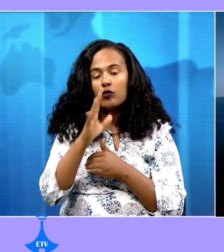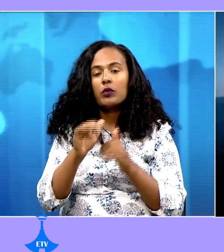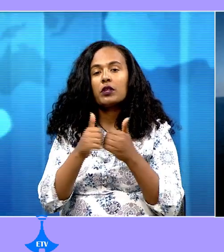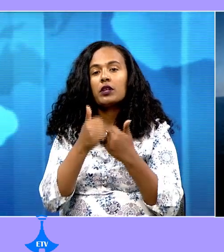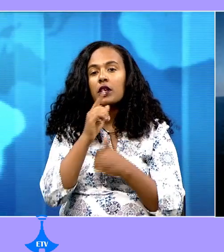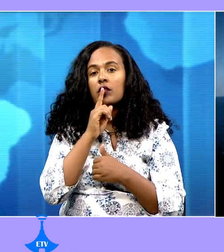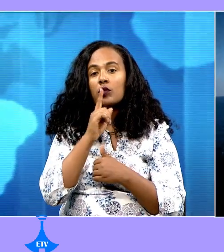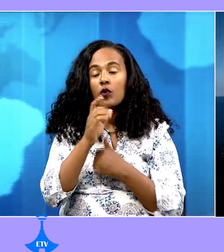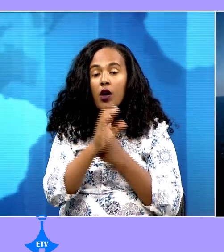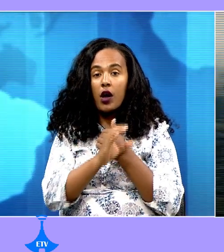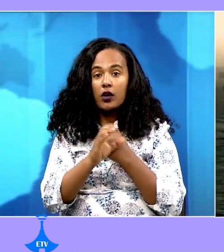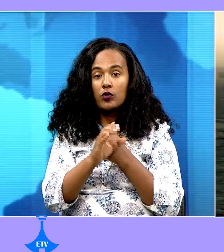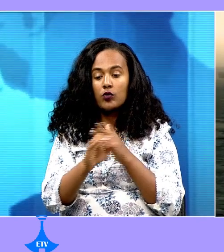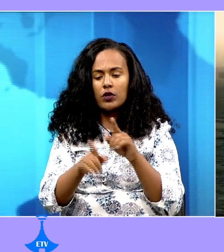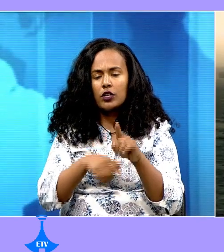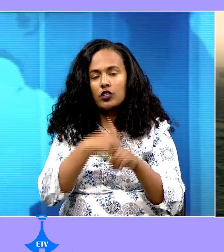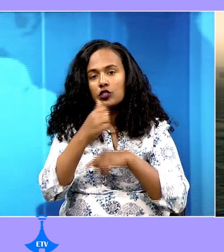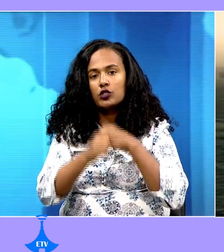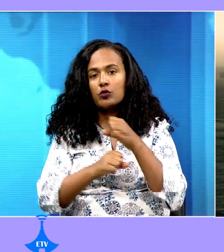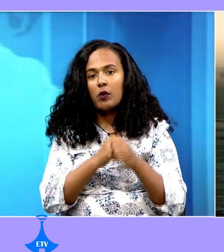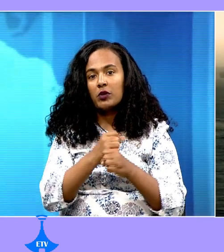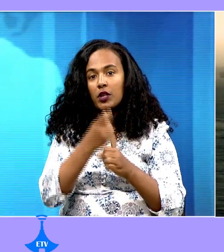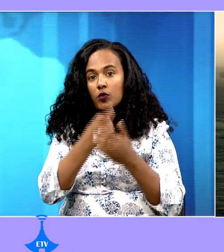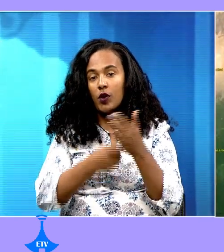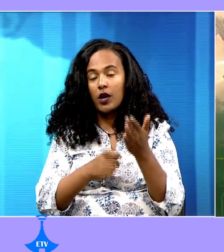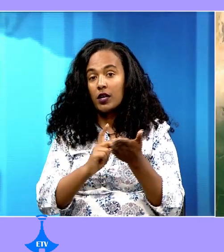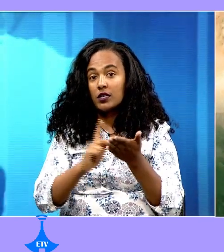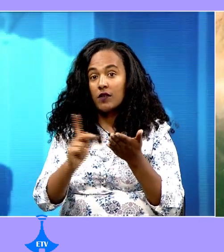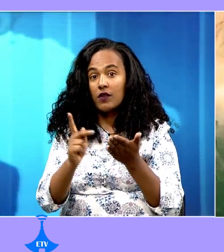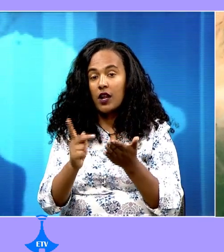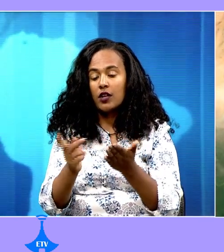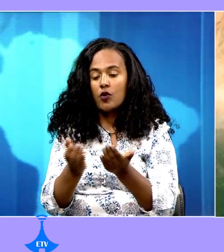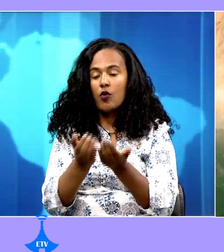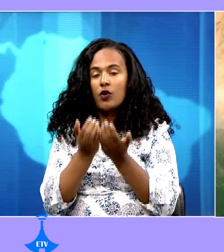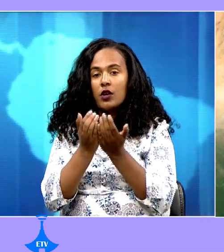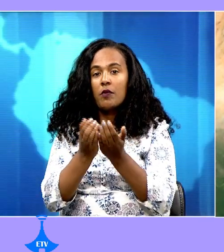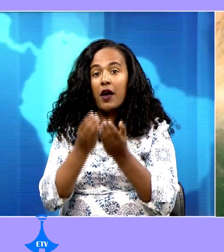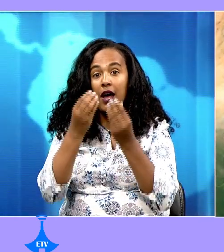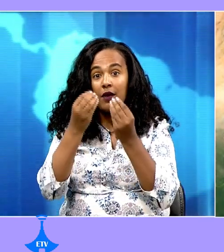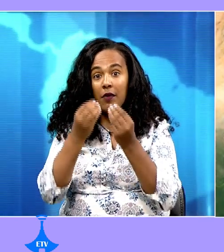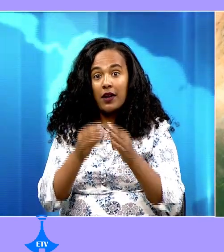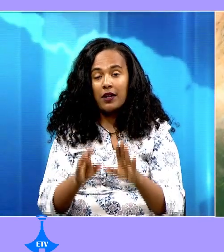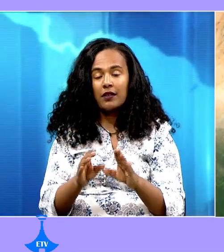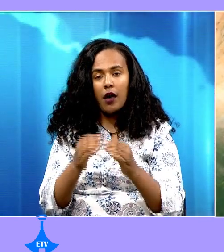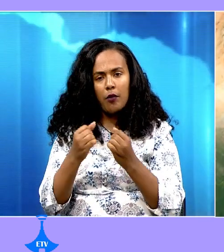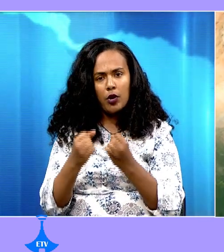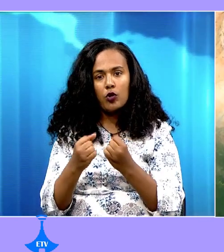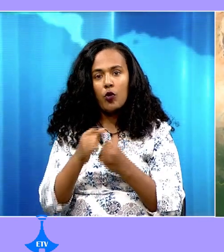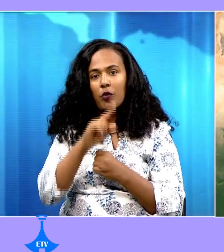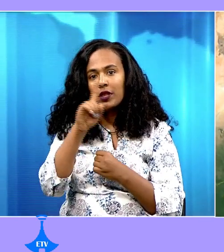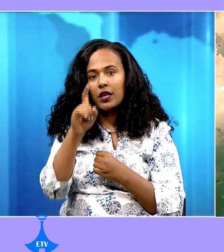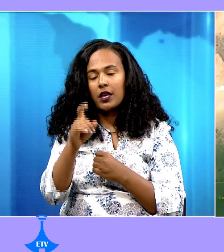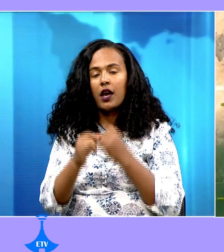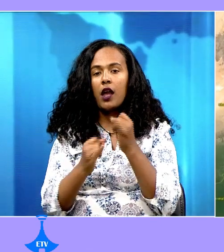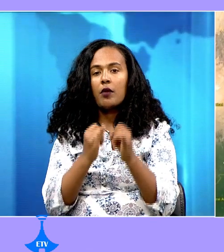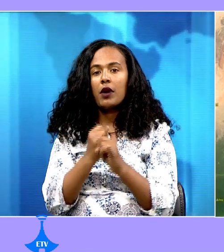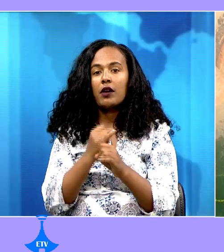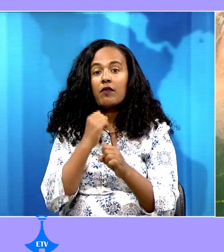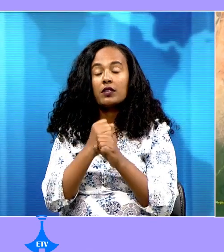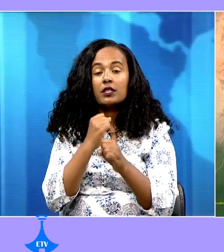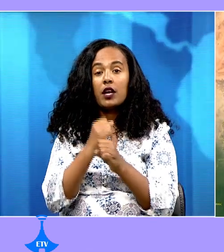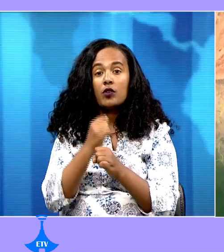አለብን። ሀገሪቱን ለረጅም ዓመታት ዋጋ ያስከፈላት የወደብ አልባነት ታሪክም እንዲዘጋም አበክሮ መጠየቅ ዓለም አቀፍ አሰራር ነው የሚሉት